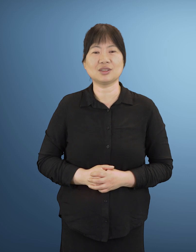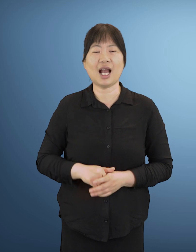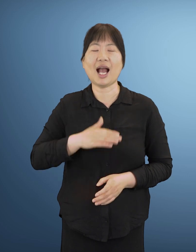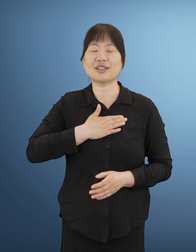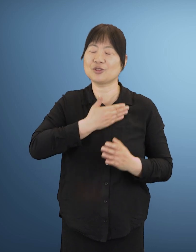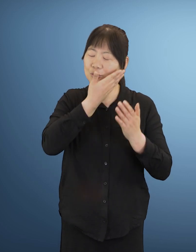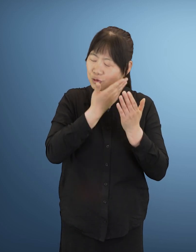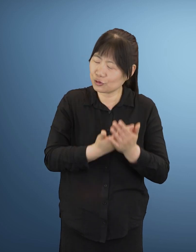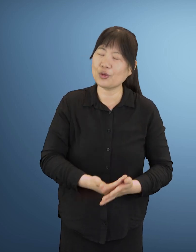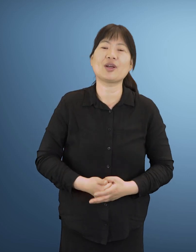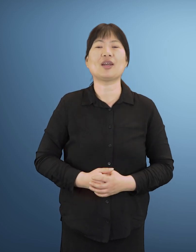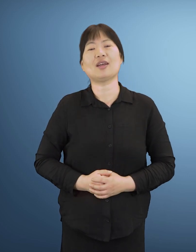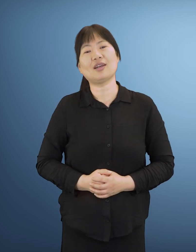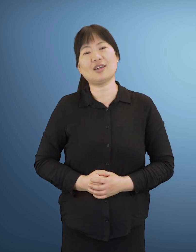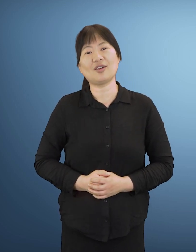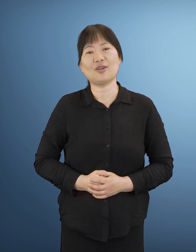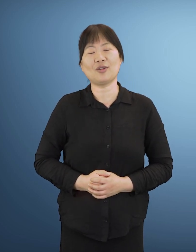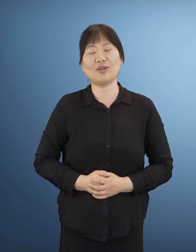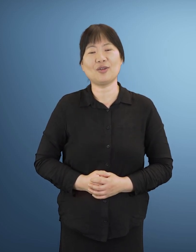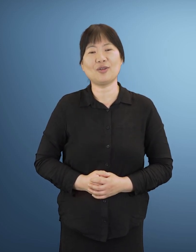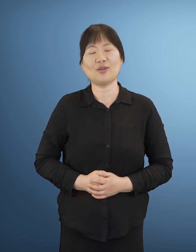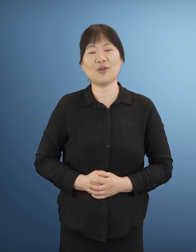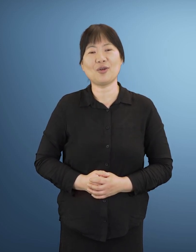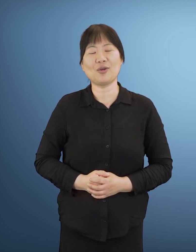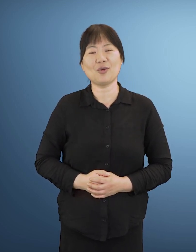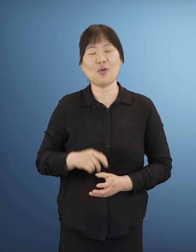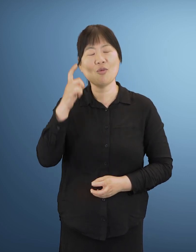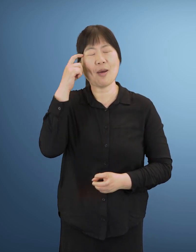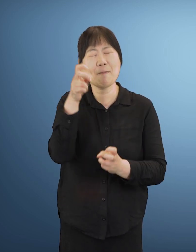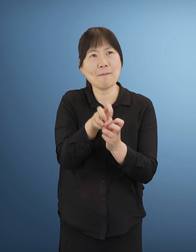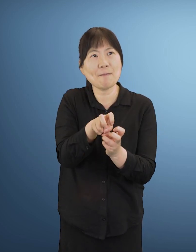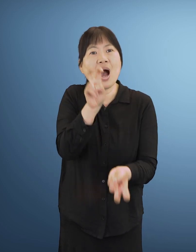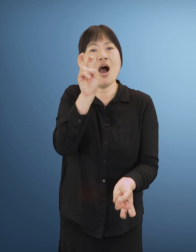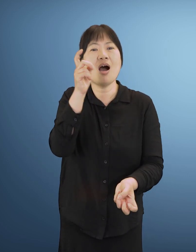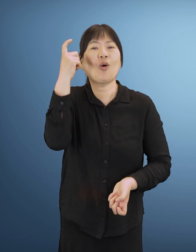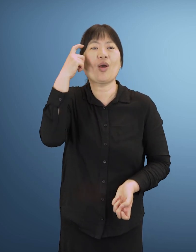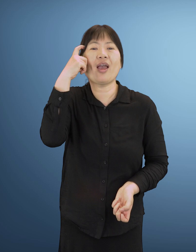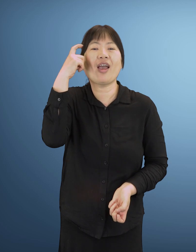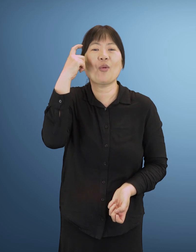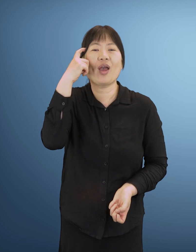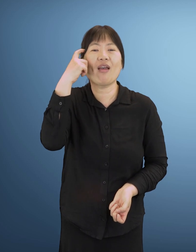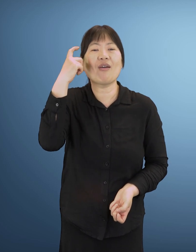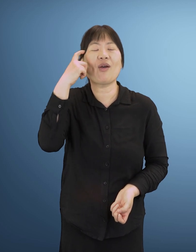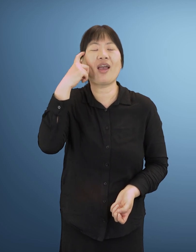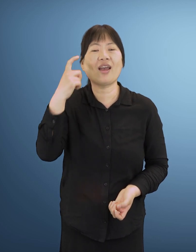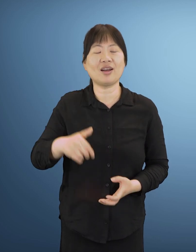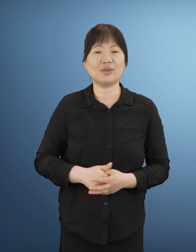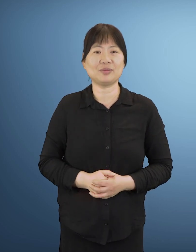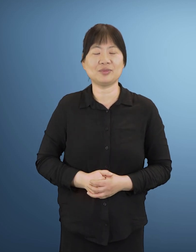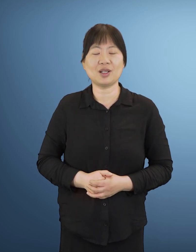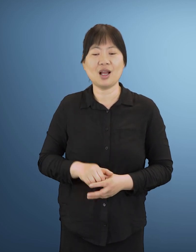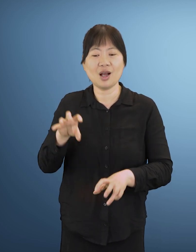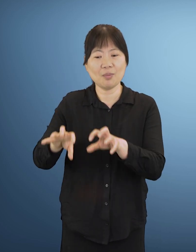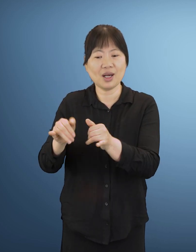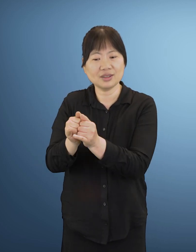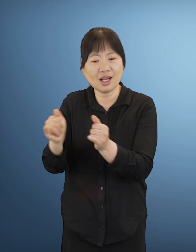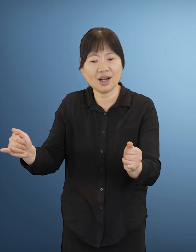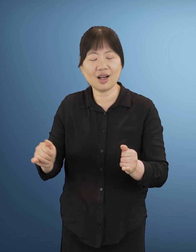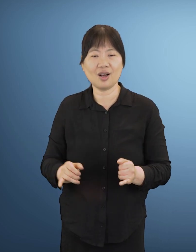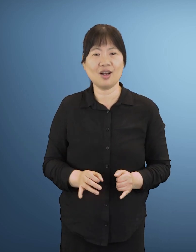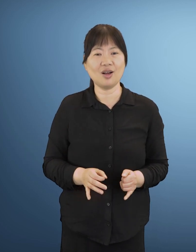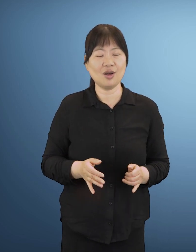지나가는 거죠. 왜 놀랐을 것 같아요, 여러분? 한번 생각해 보셨어요? 마을 사람들이, 아니